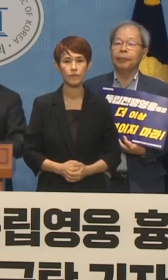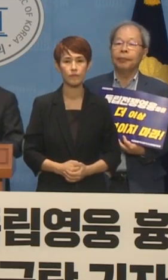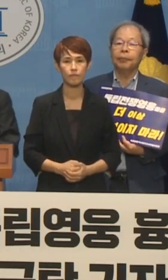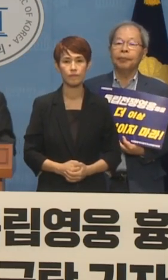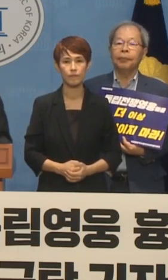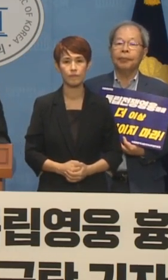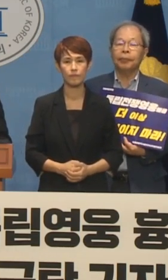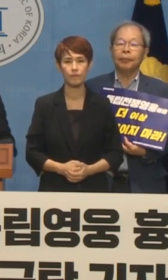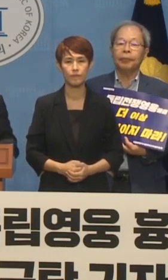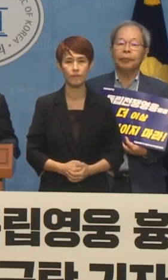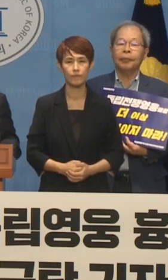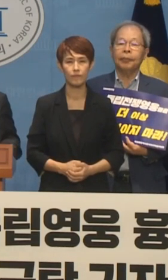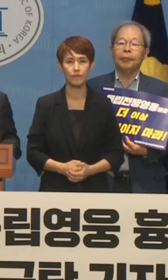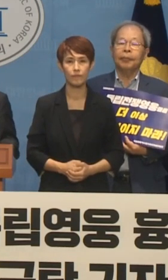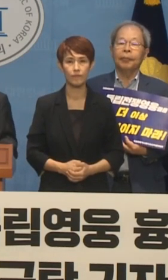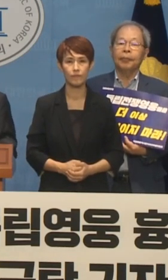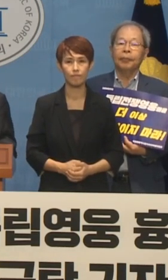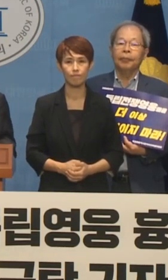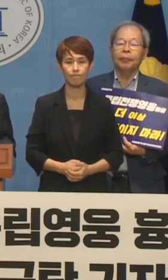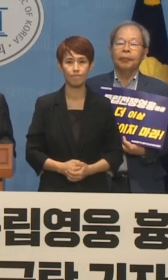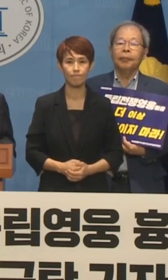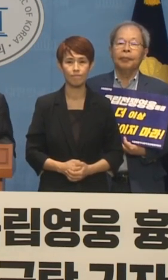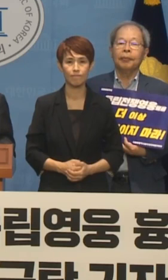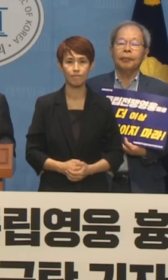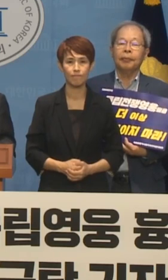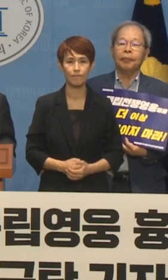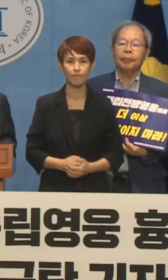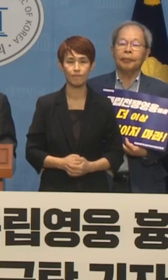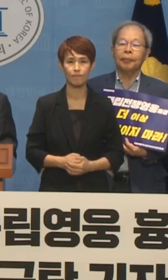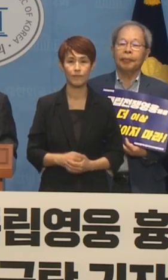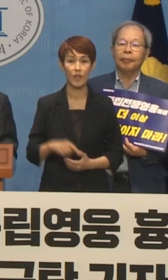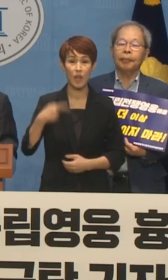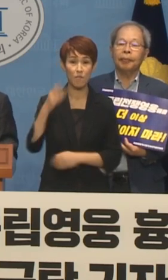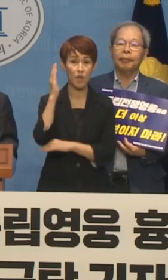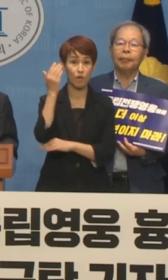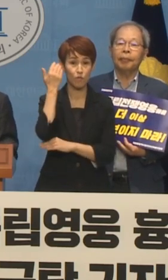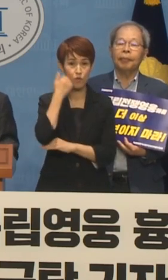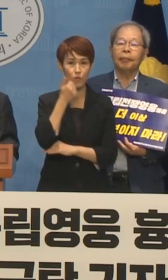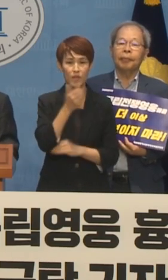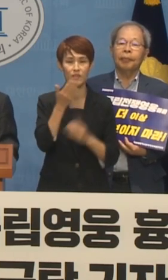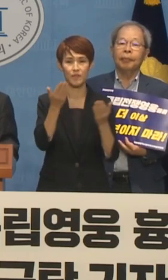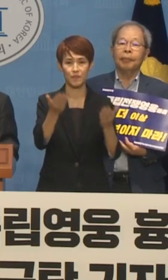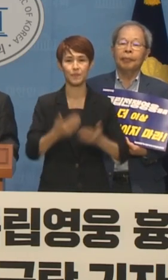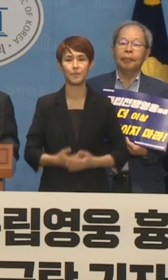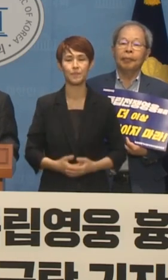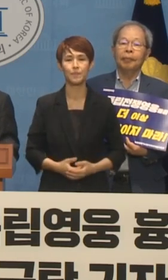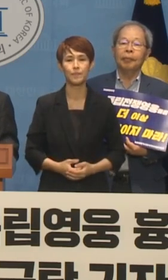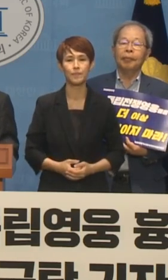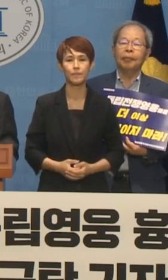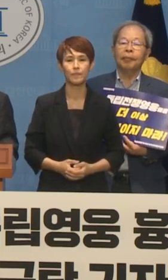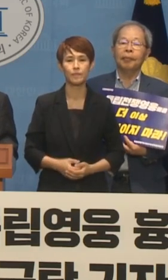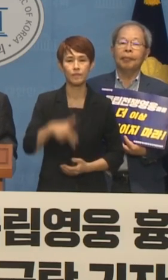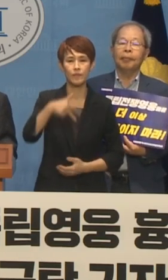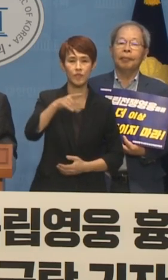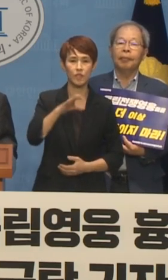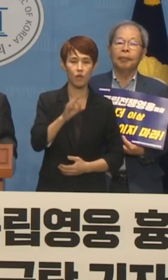다음은 시간 관계상 그 말씀하실 분들 일괄 소개해 드리겠습니다. 다음번에 하실 분은